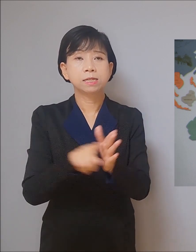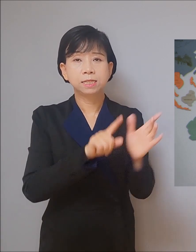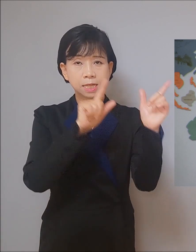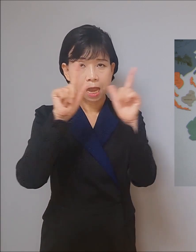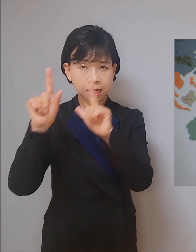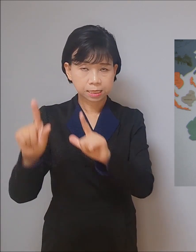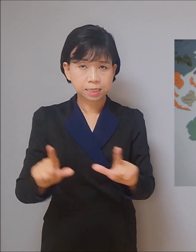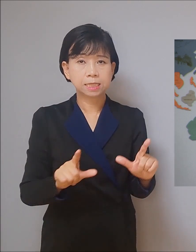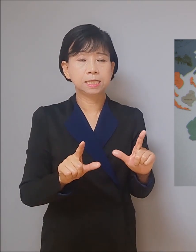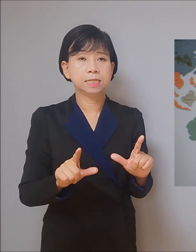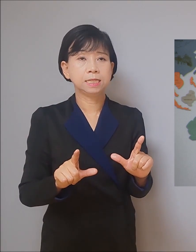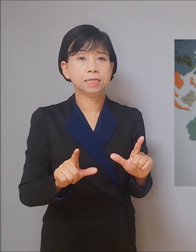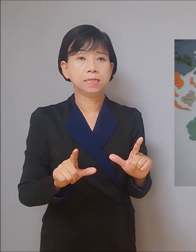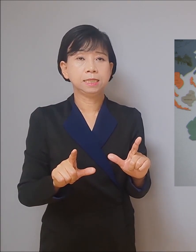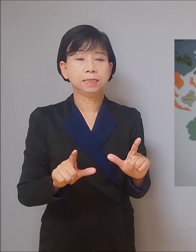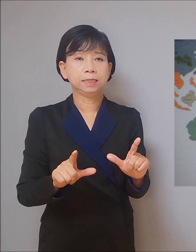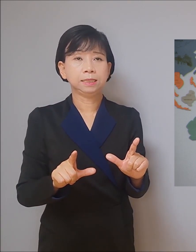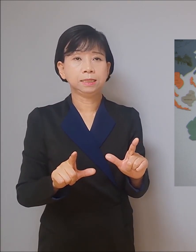신앙이